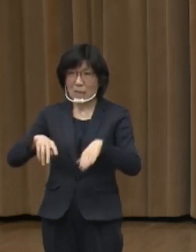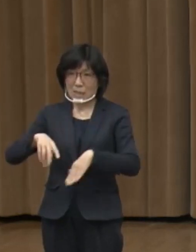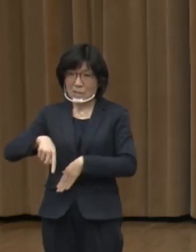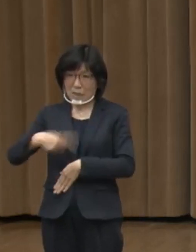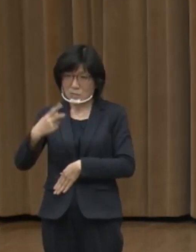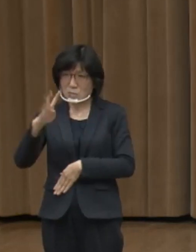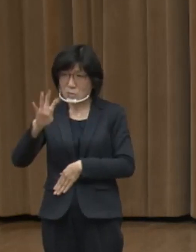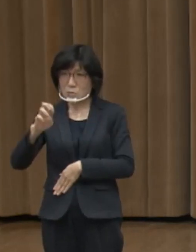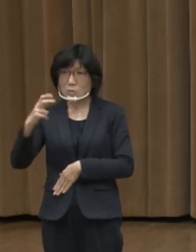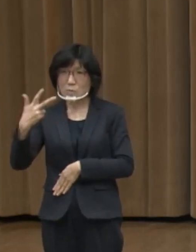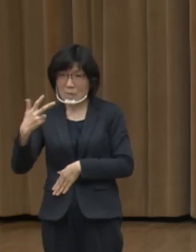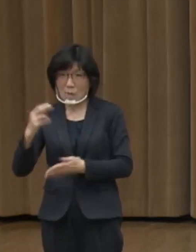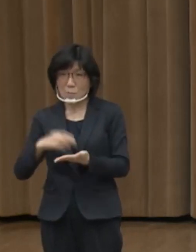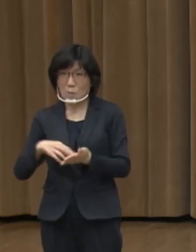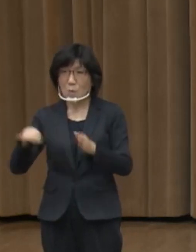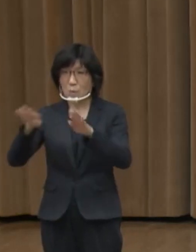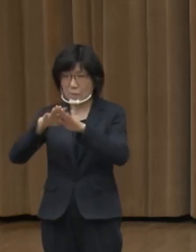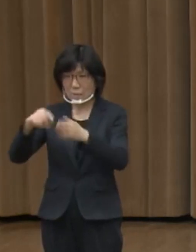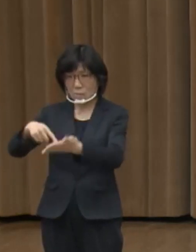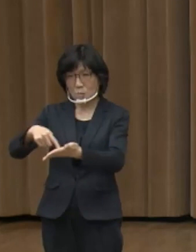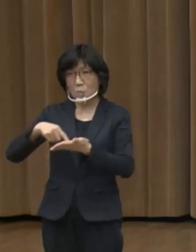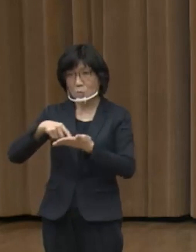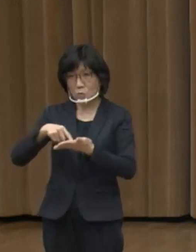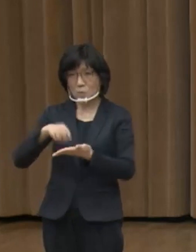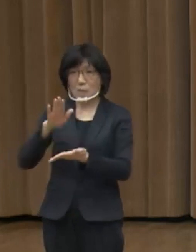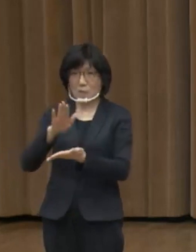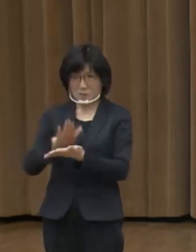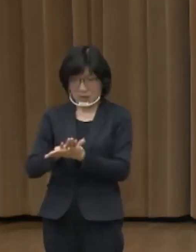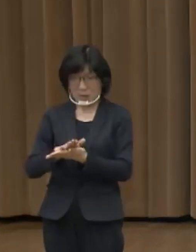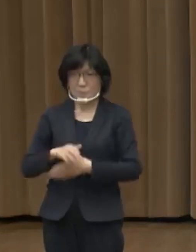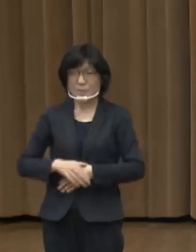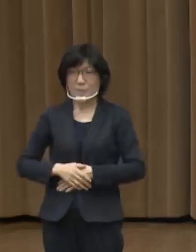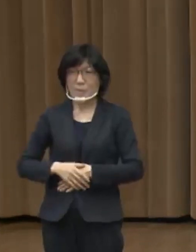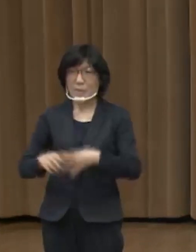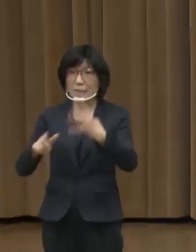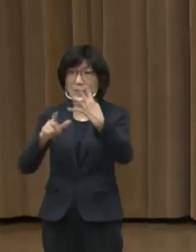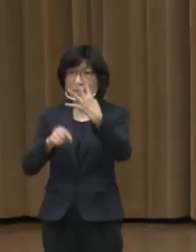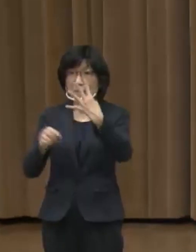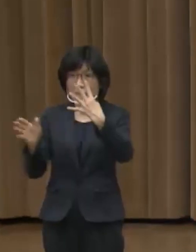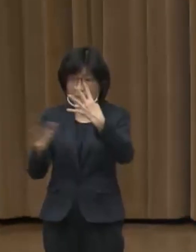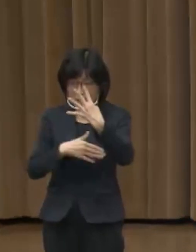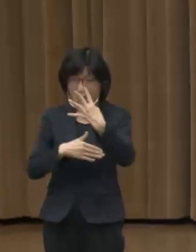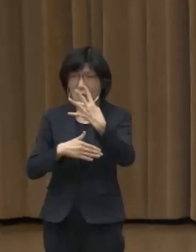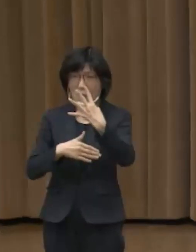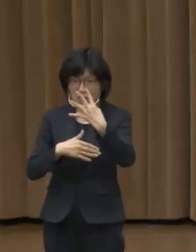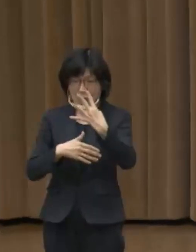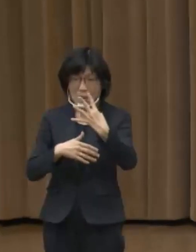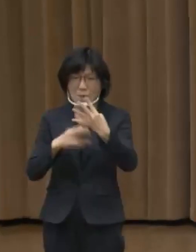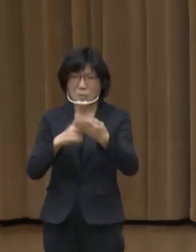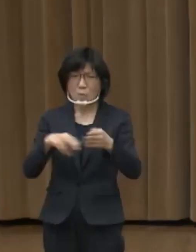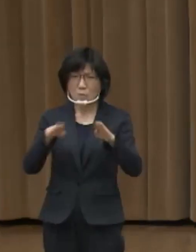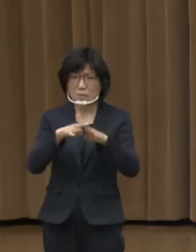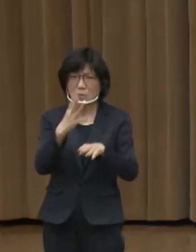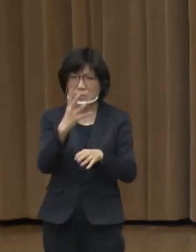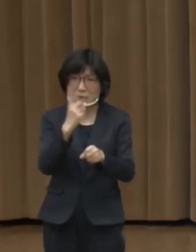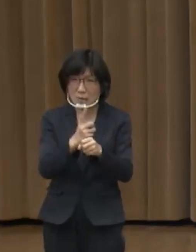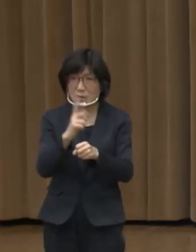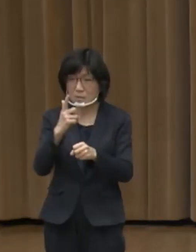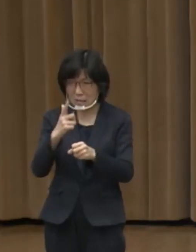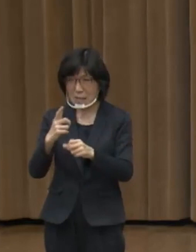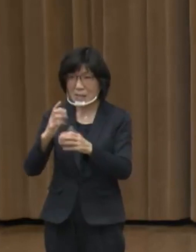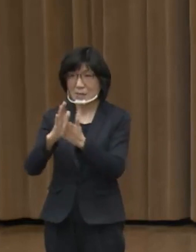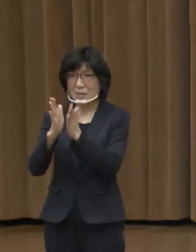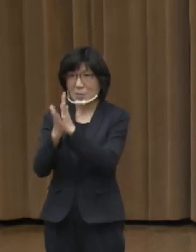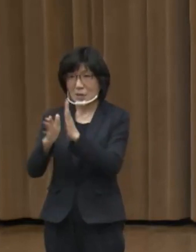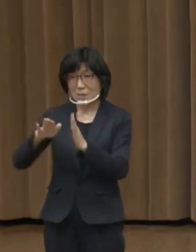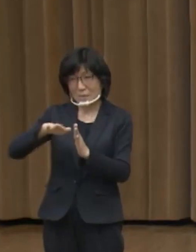147の医療機関に応募をしていただきました。これにより4月からは限られた医療機関ではなく、県内の多